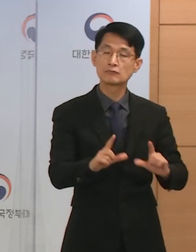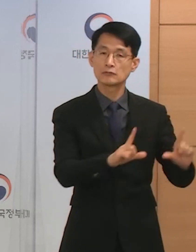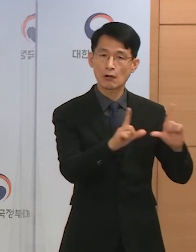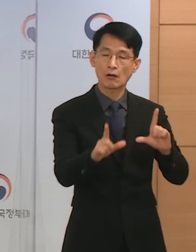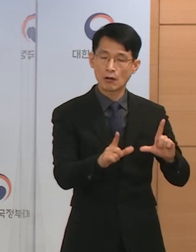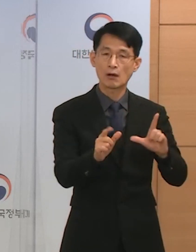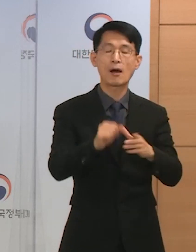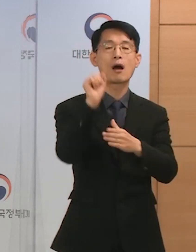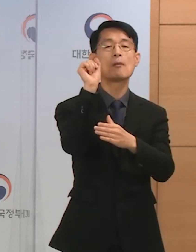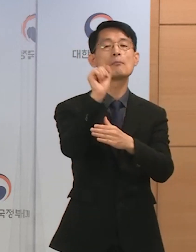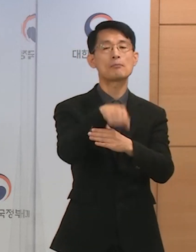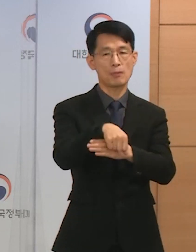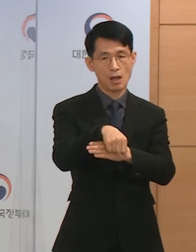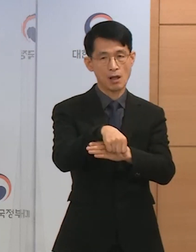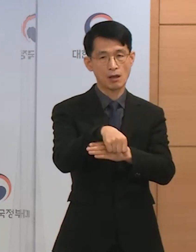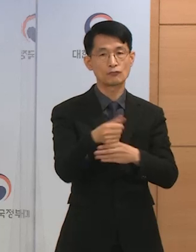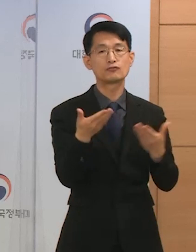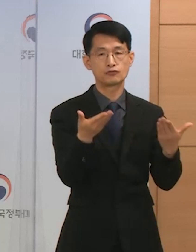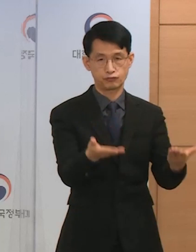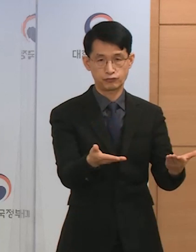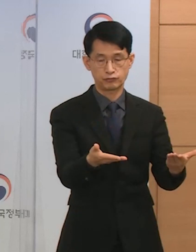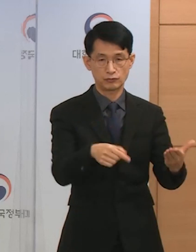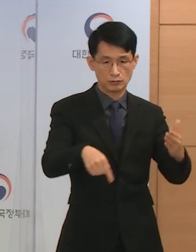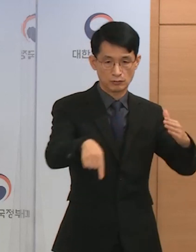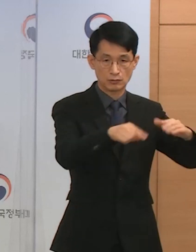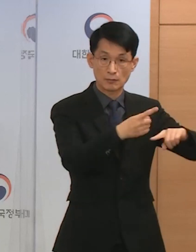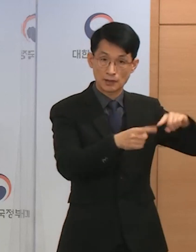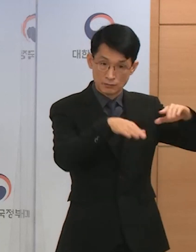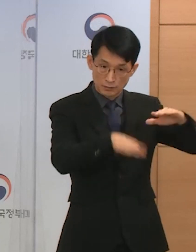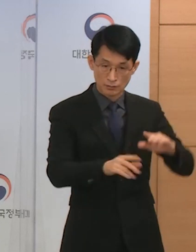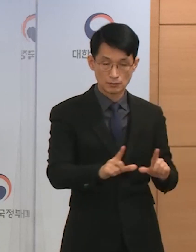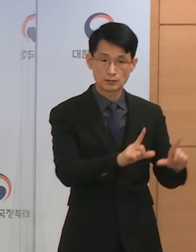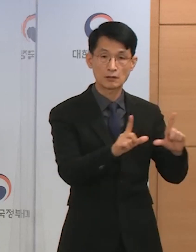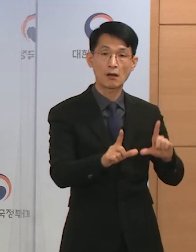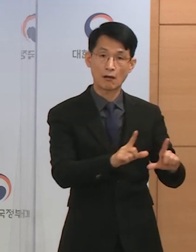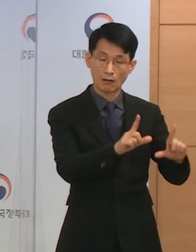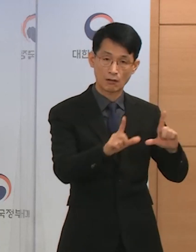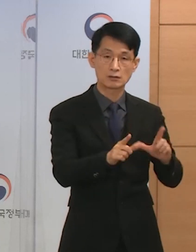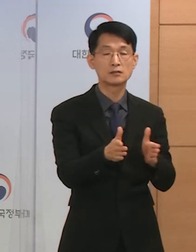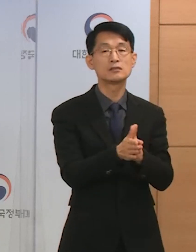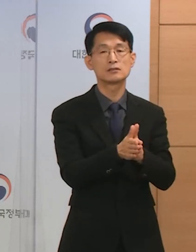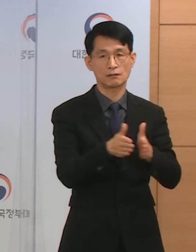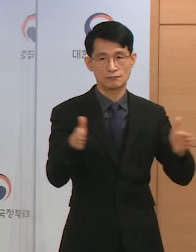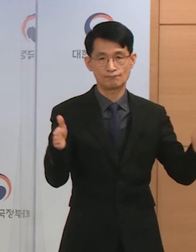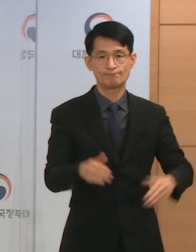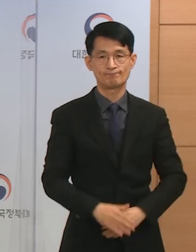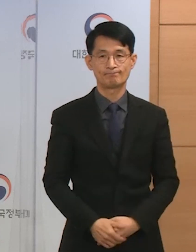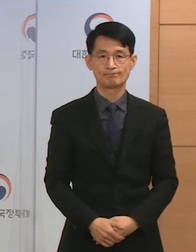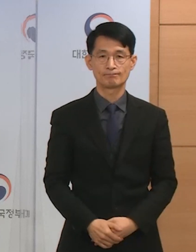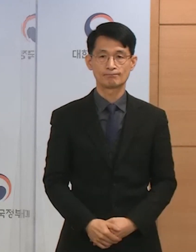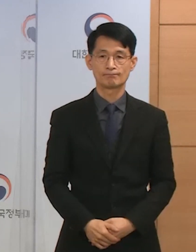있도록 규제가 완화되면서 주거 공간으로 확산 이용되었습니다.